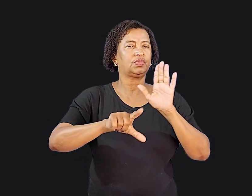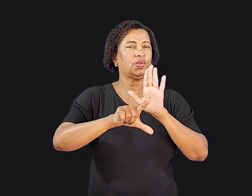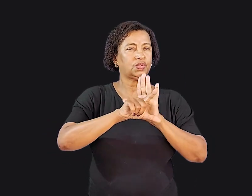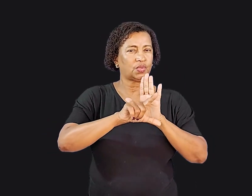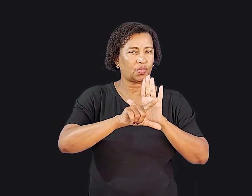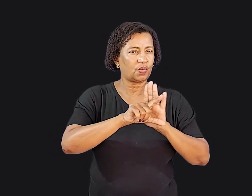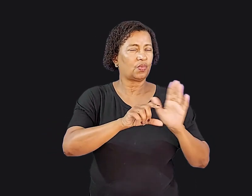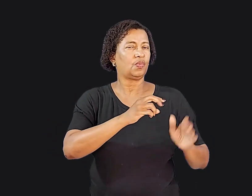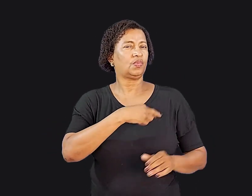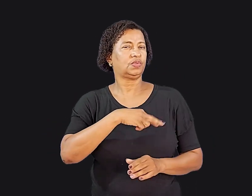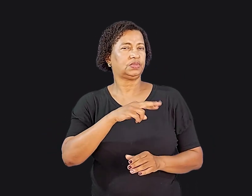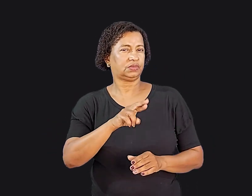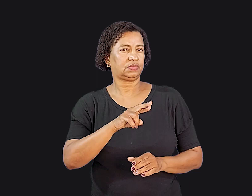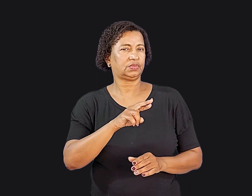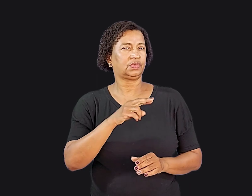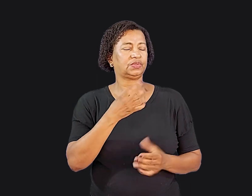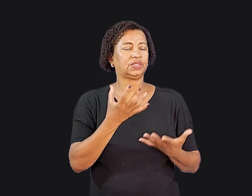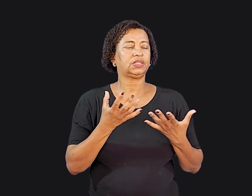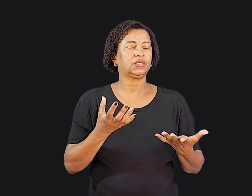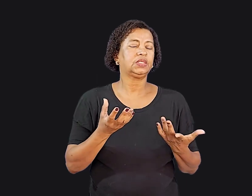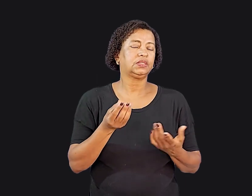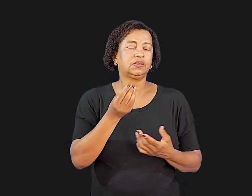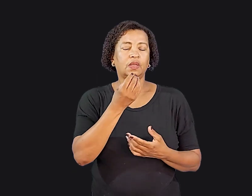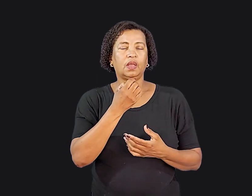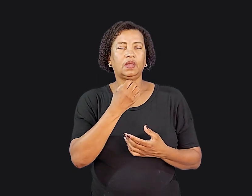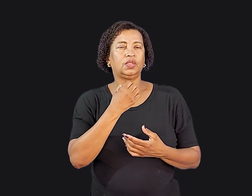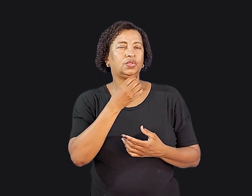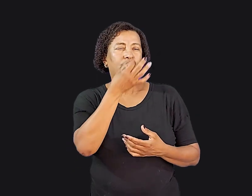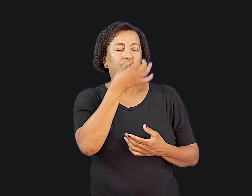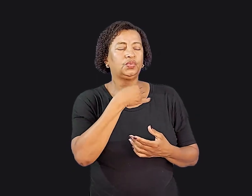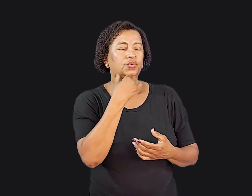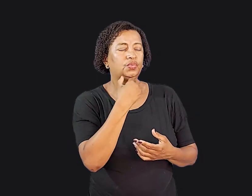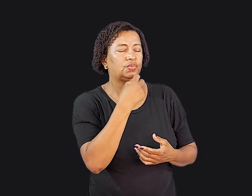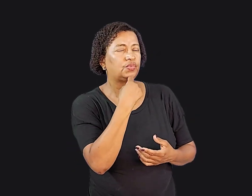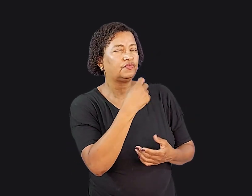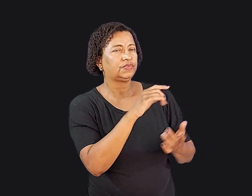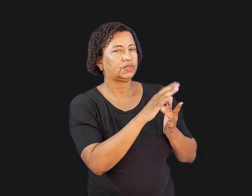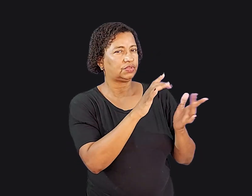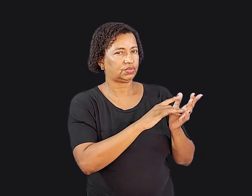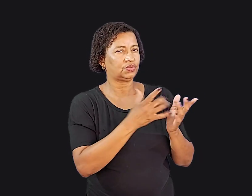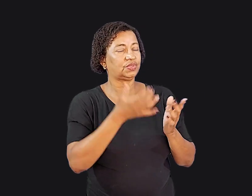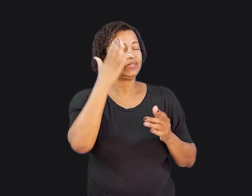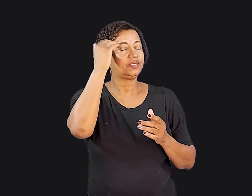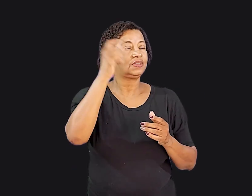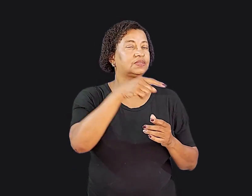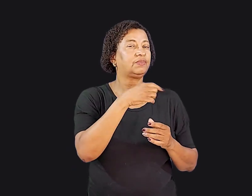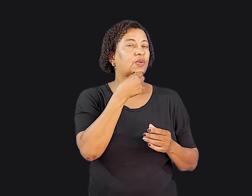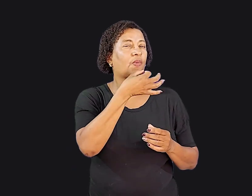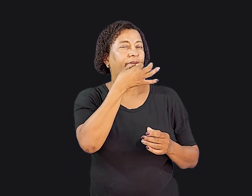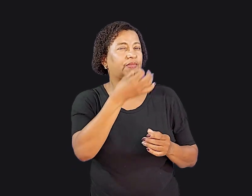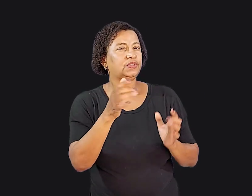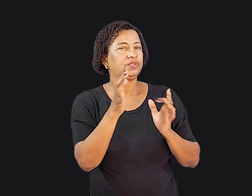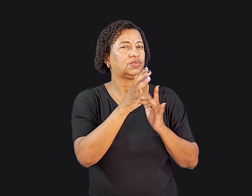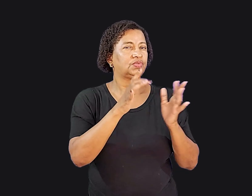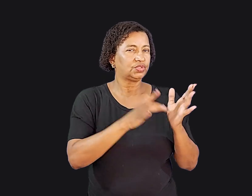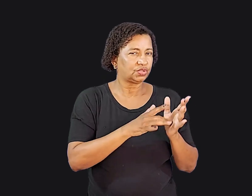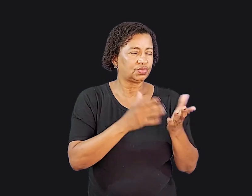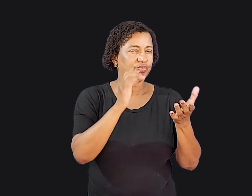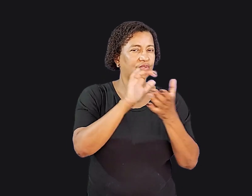religiosos que queriam desacreditá-lo. Eles tinham ouvido qual era a posição de Jesus em relação ao casamento e divórcio,